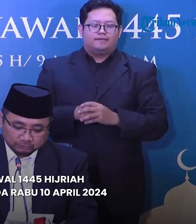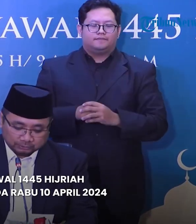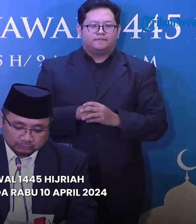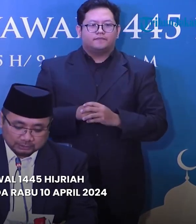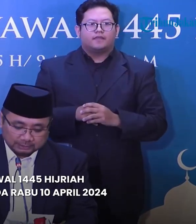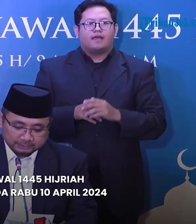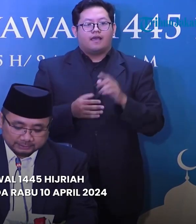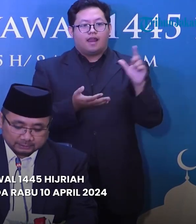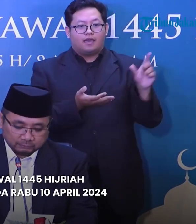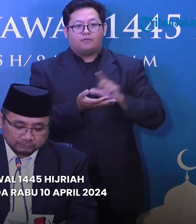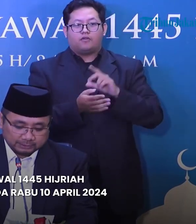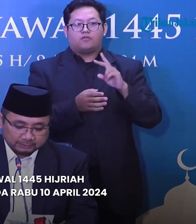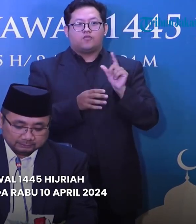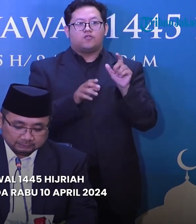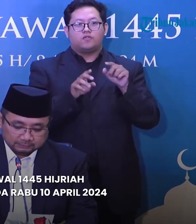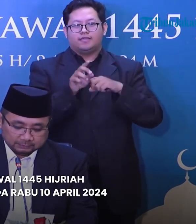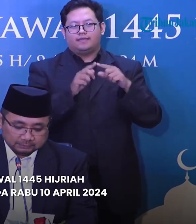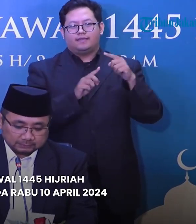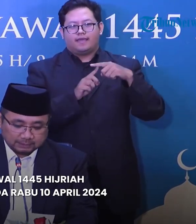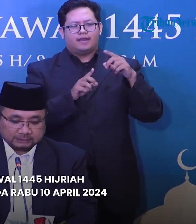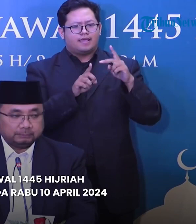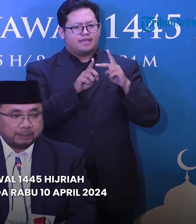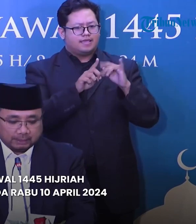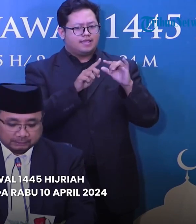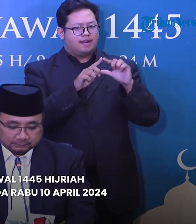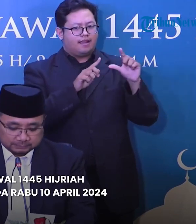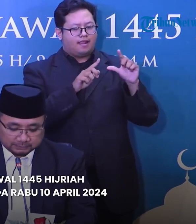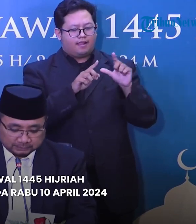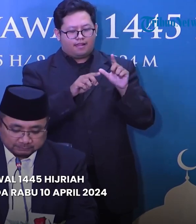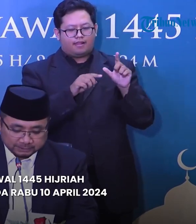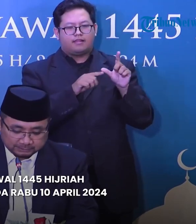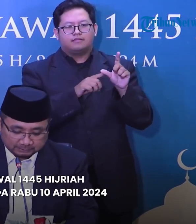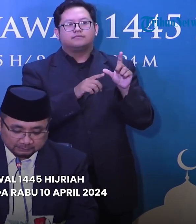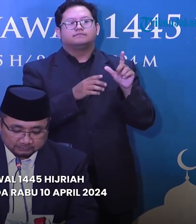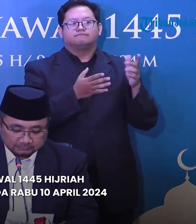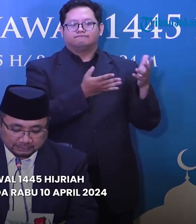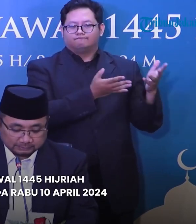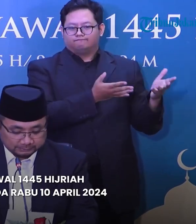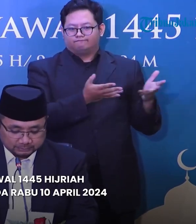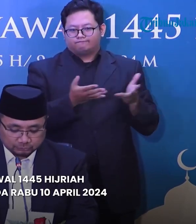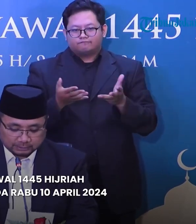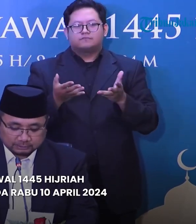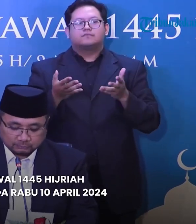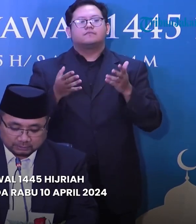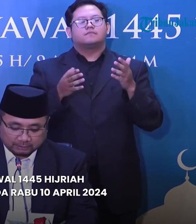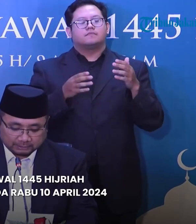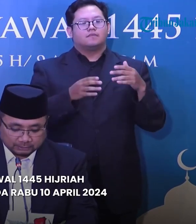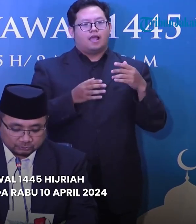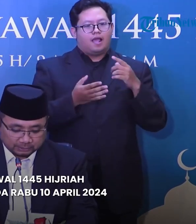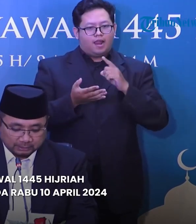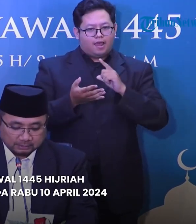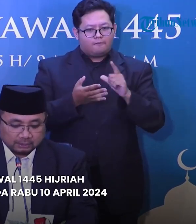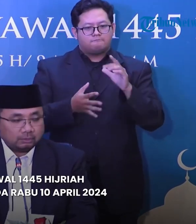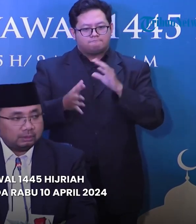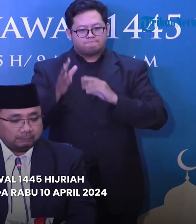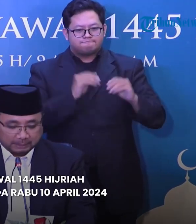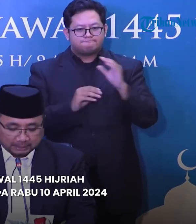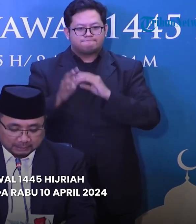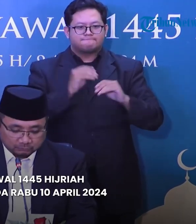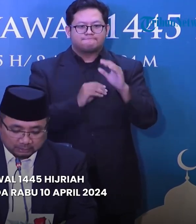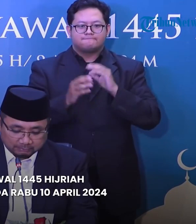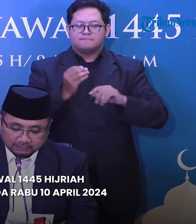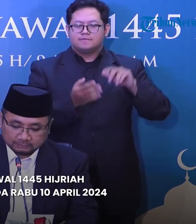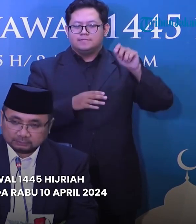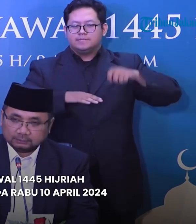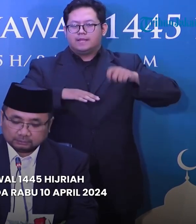rukyatul Hilal ini kemudian telah dibawa ke dalam sidang tadi sudah dimusyawarahkan juga oleh para